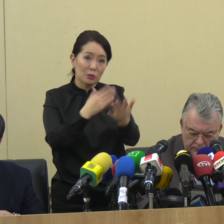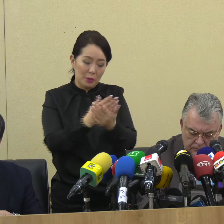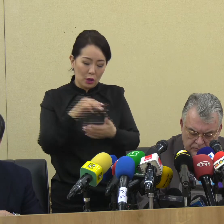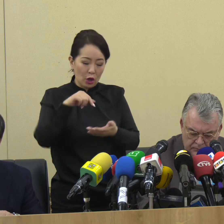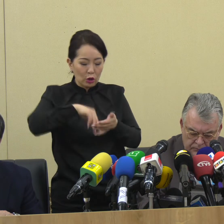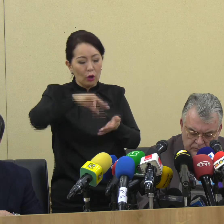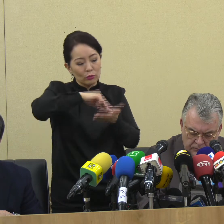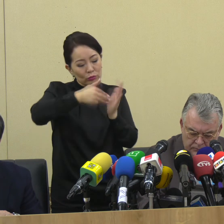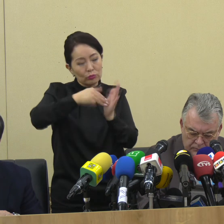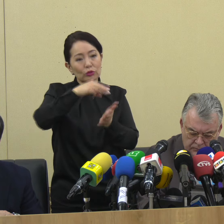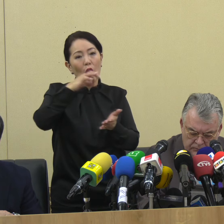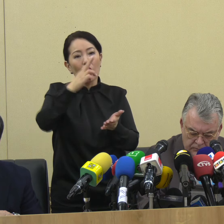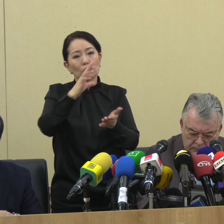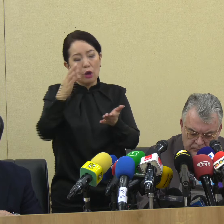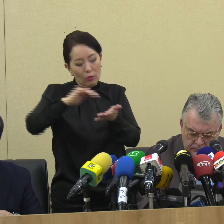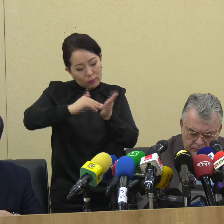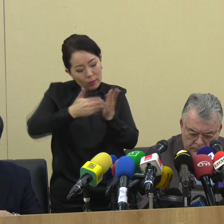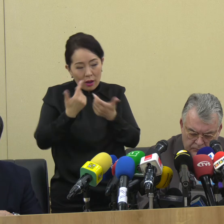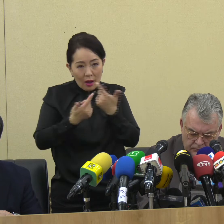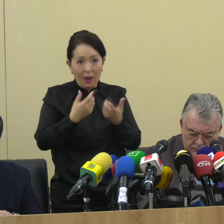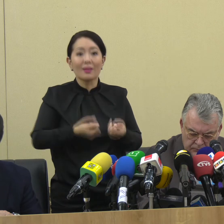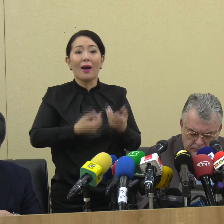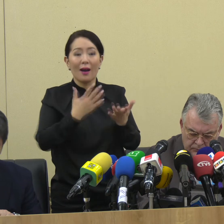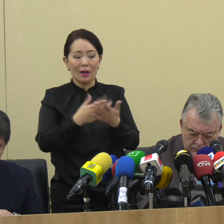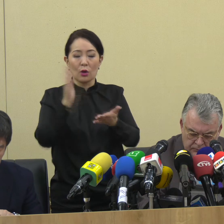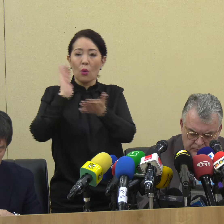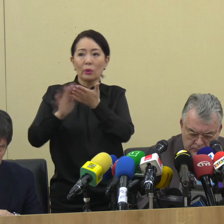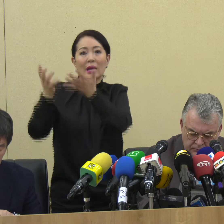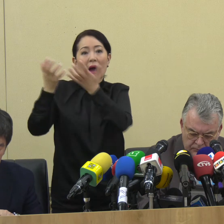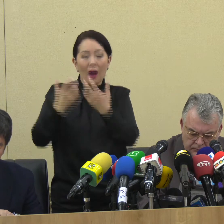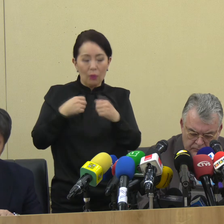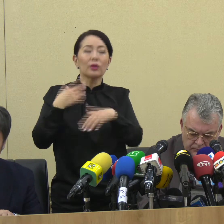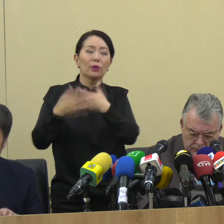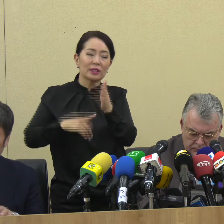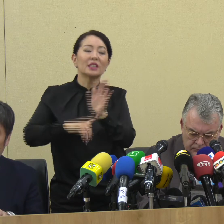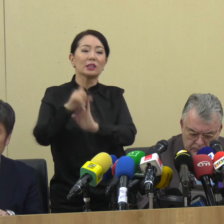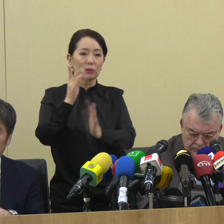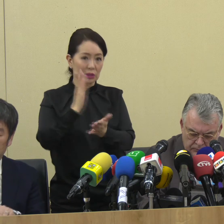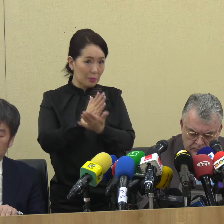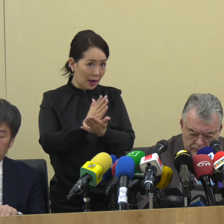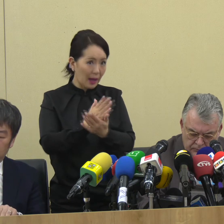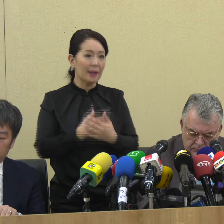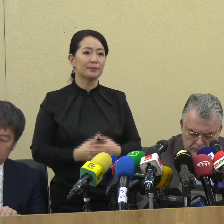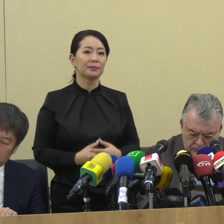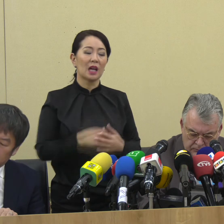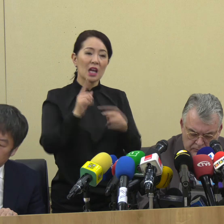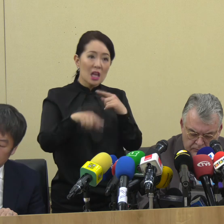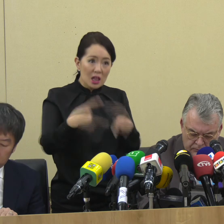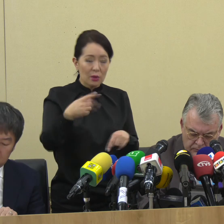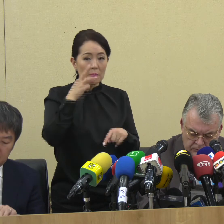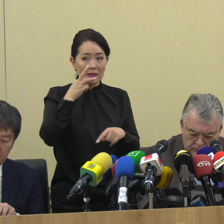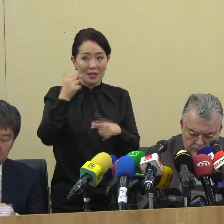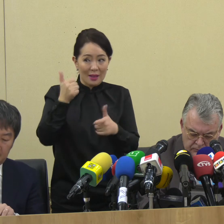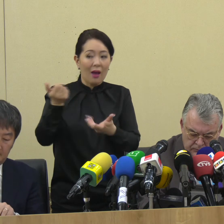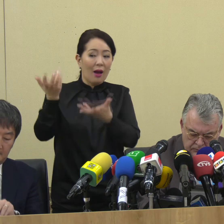судалгаагаа гаргаад одоо энэ худалдаа авалтаа эхлүүлээд байна. Тэгээд илүү мэдээлэлтэй болохоор